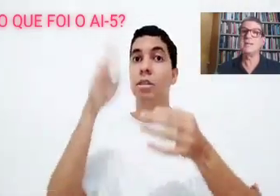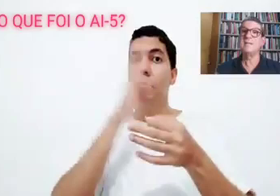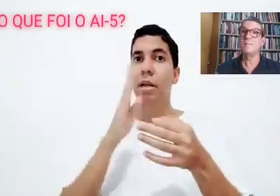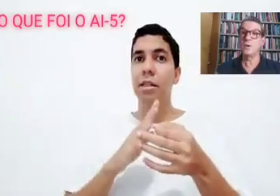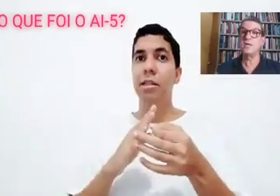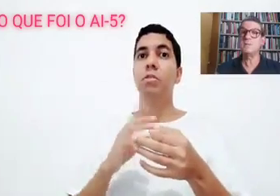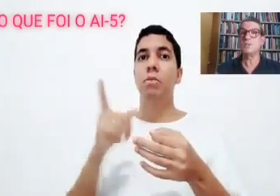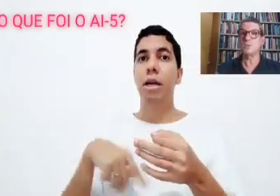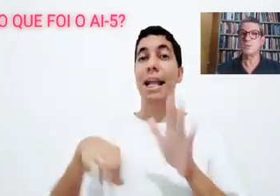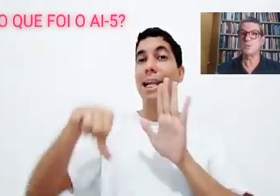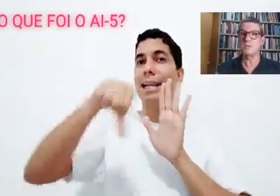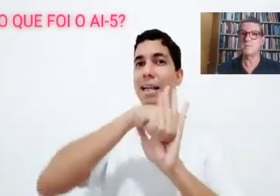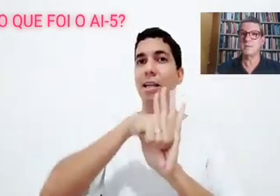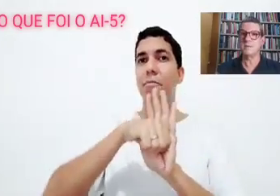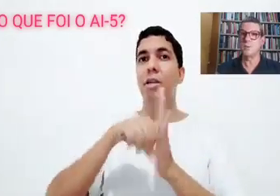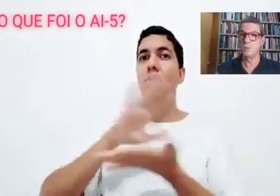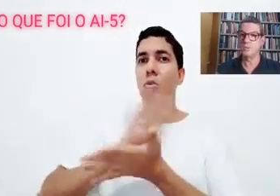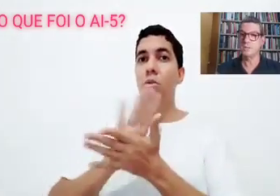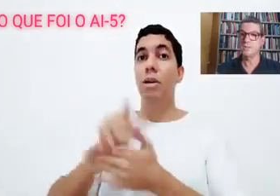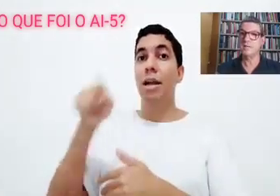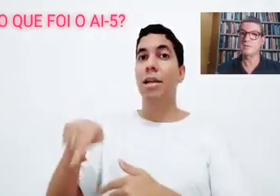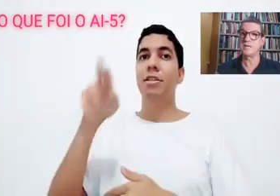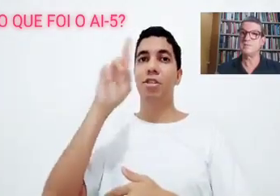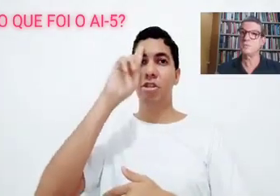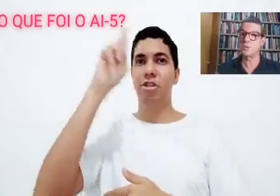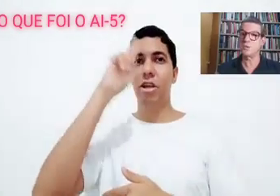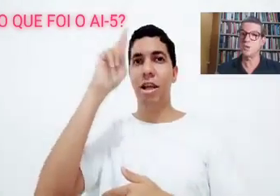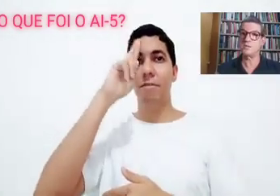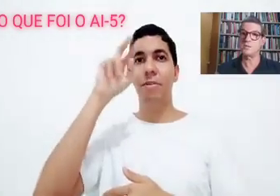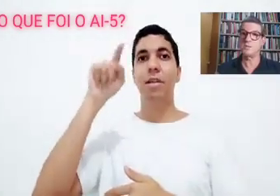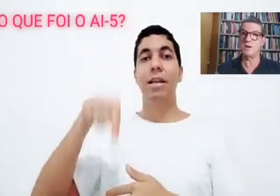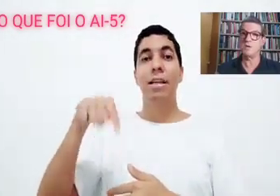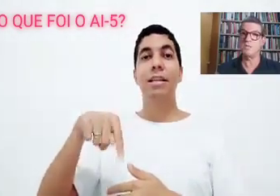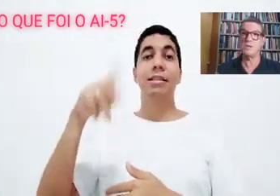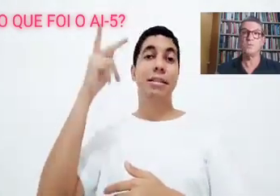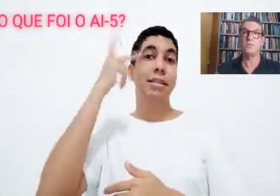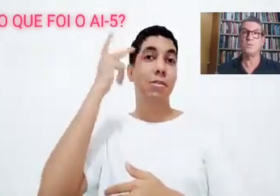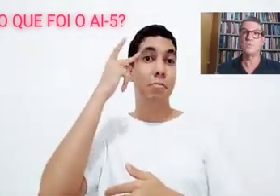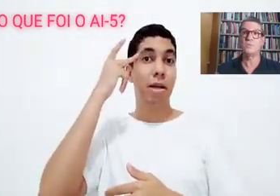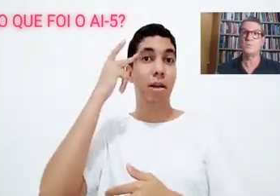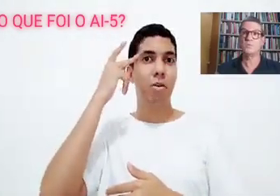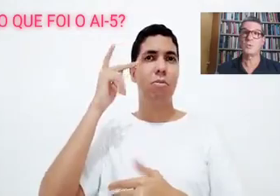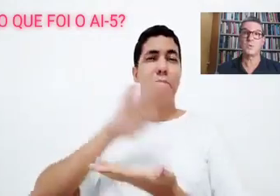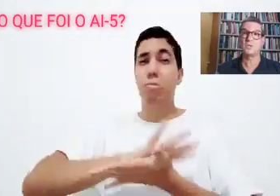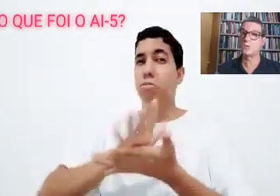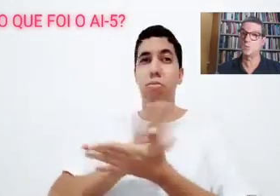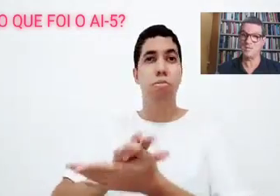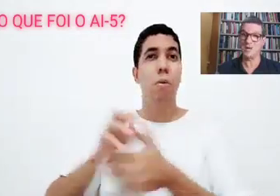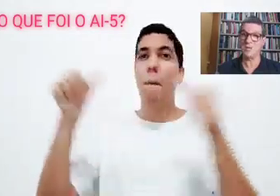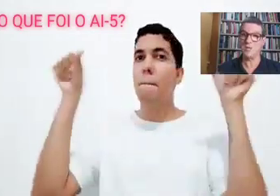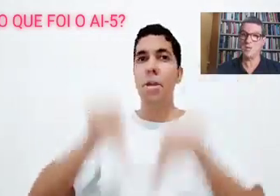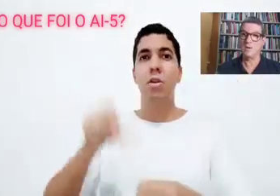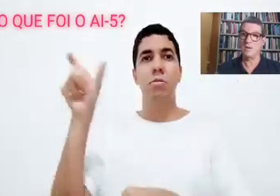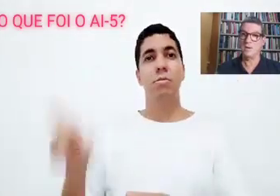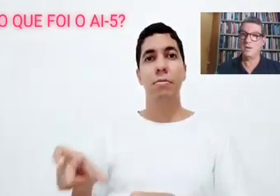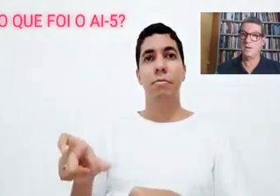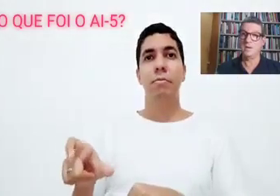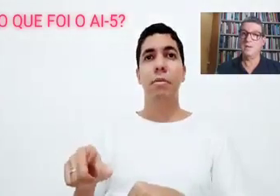brasileira por crime de tortura. O Ustra, que era o chefe do DOI-CODE de São Paulo, foi um torturador